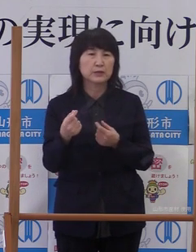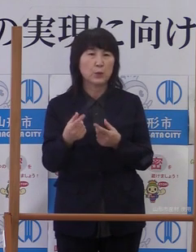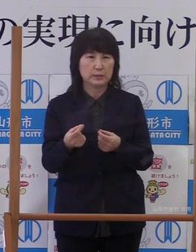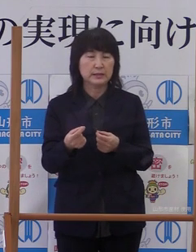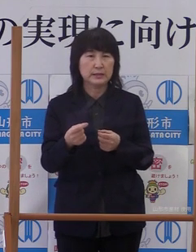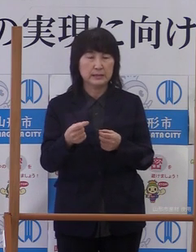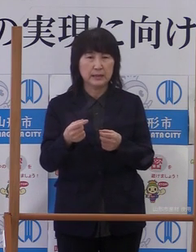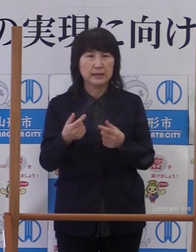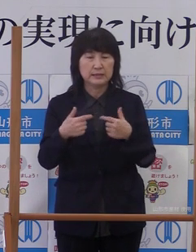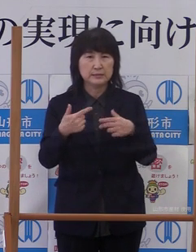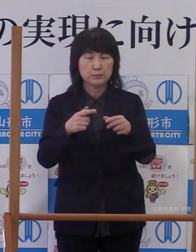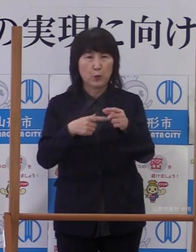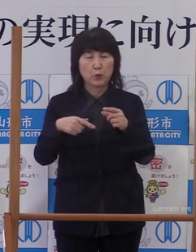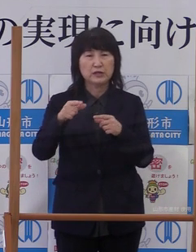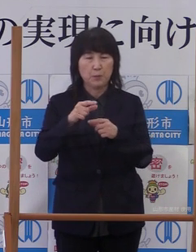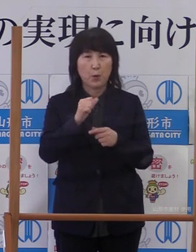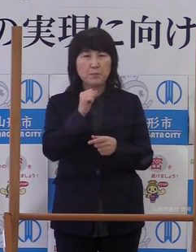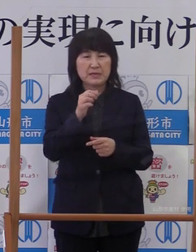多く、